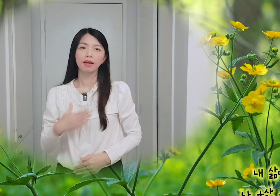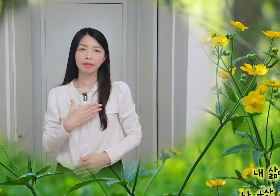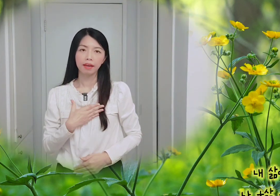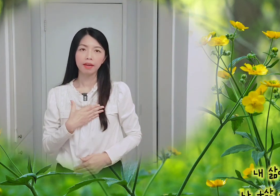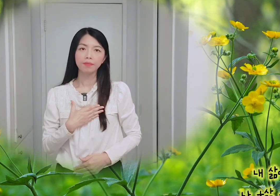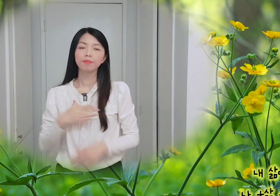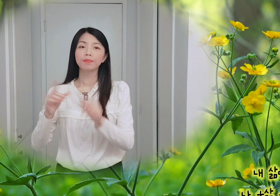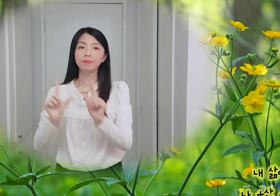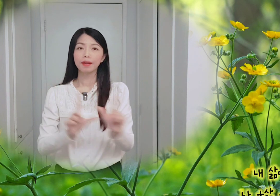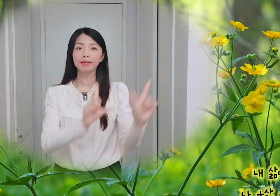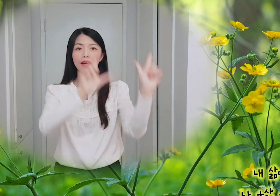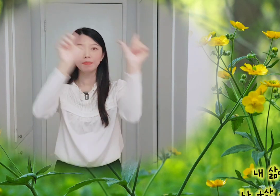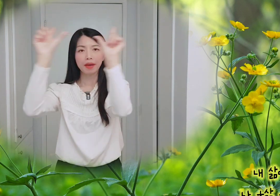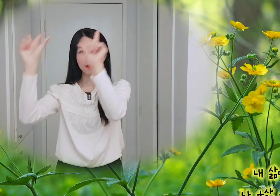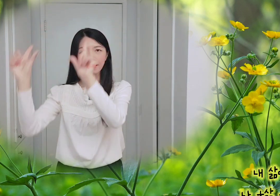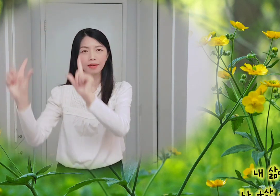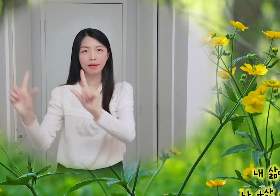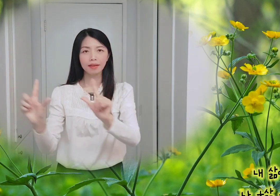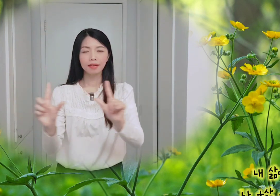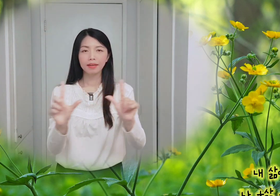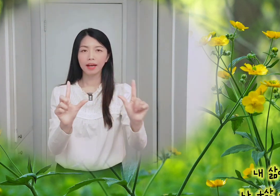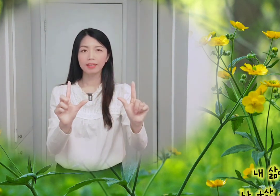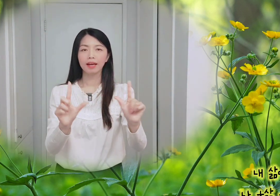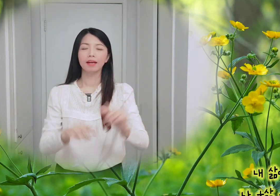무엇인지. 내 삶의